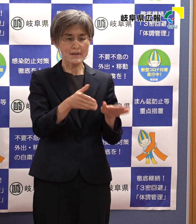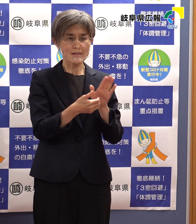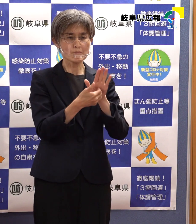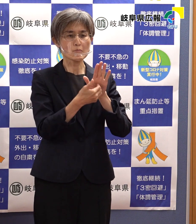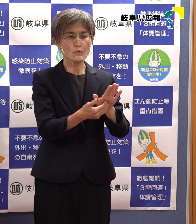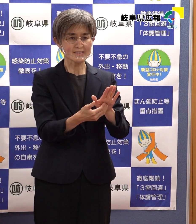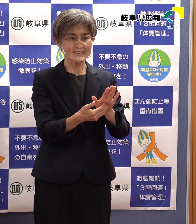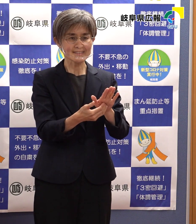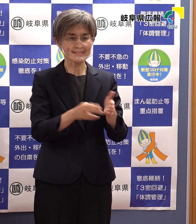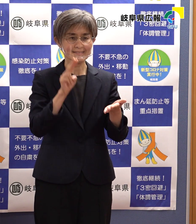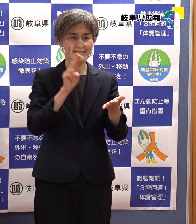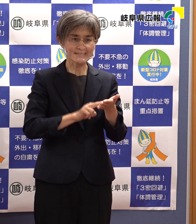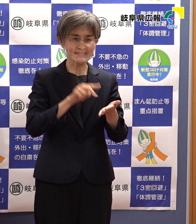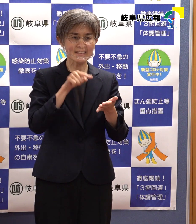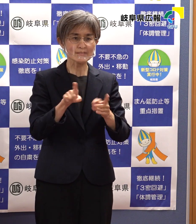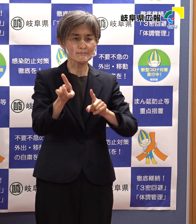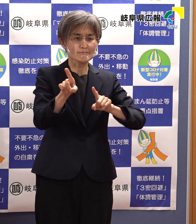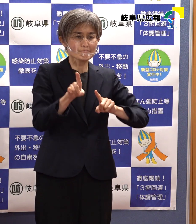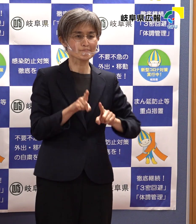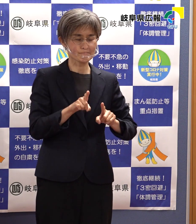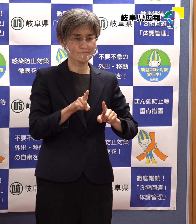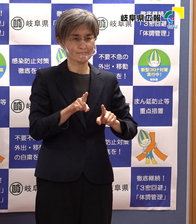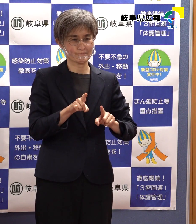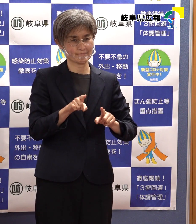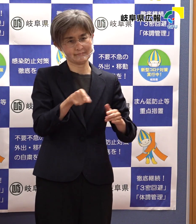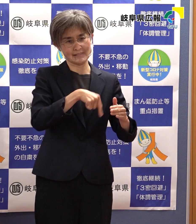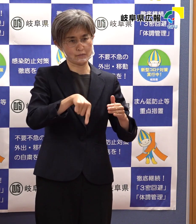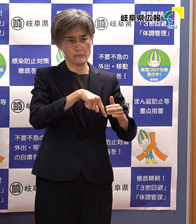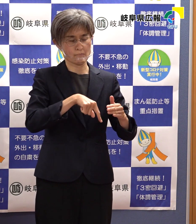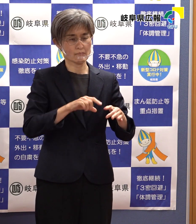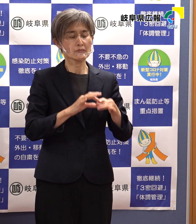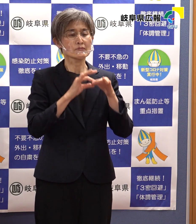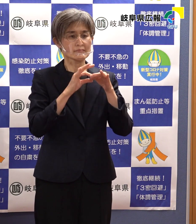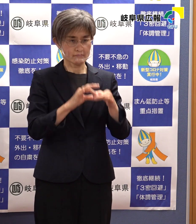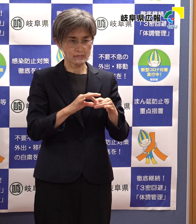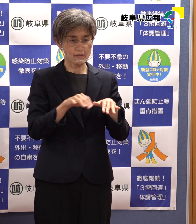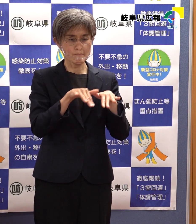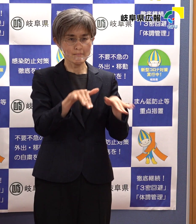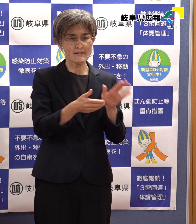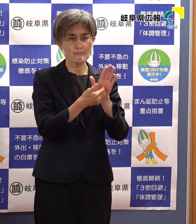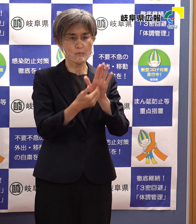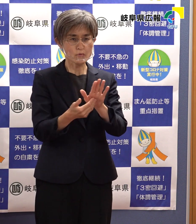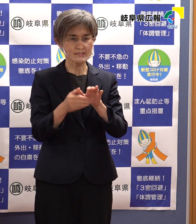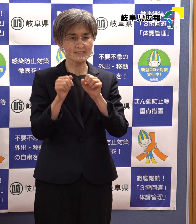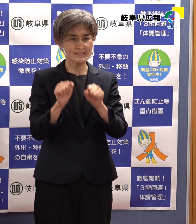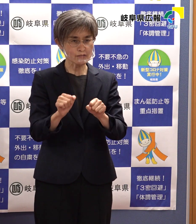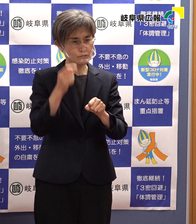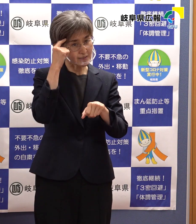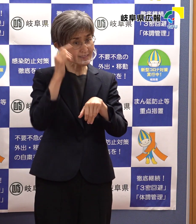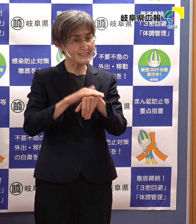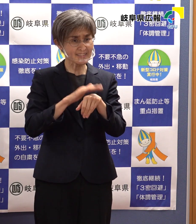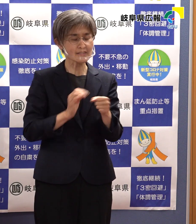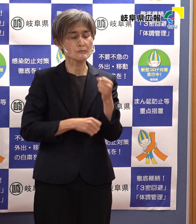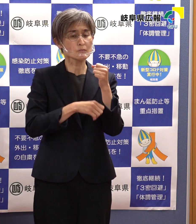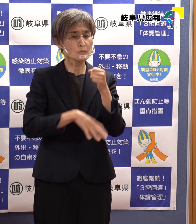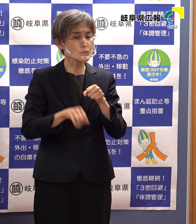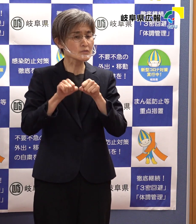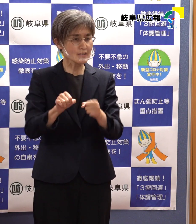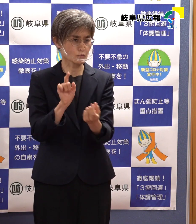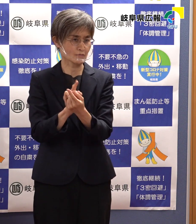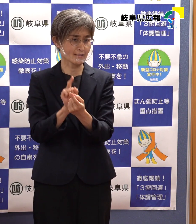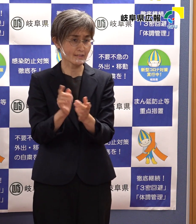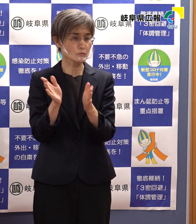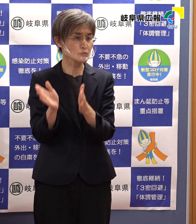ので、まん延防止の措置区域の指定という観点からやる対策と、それから、そうではなく